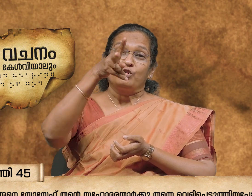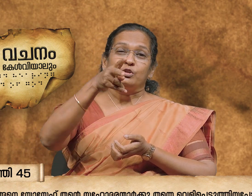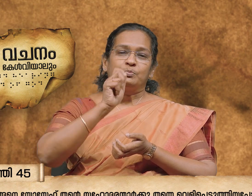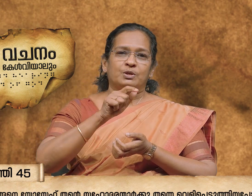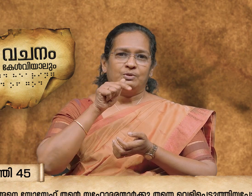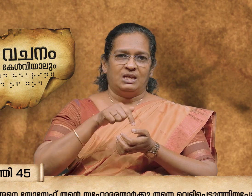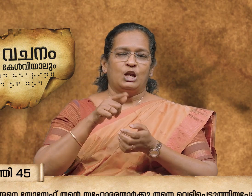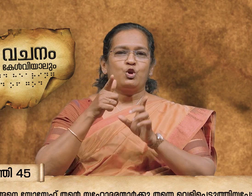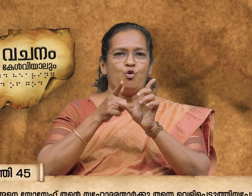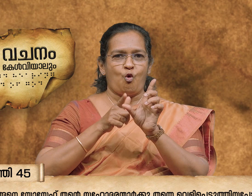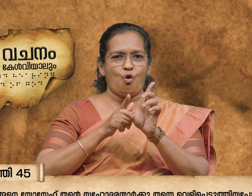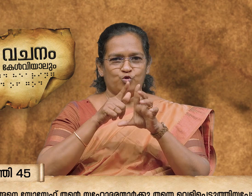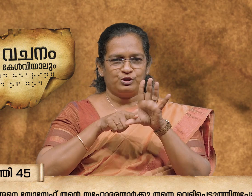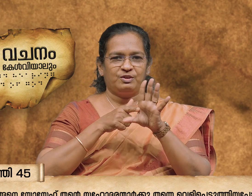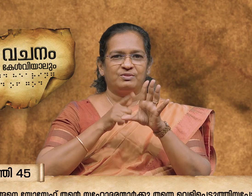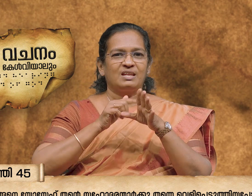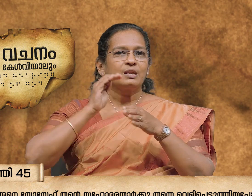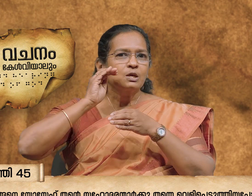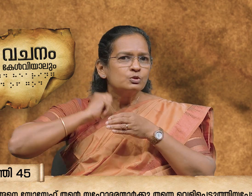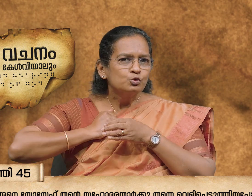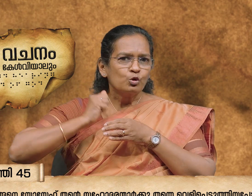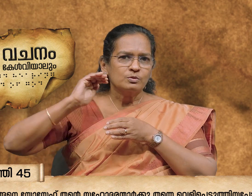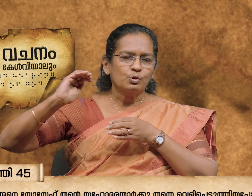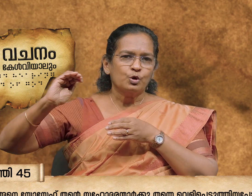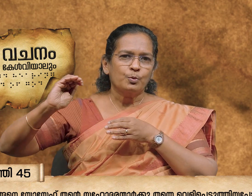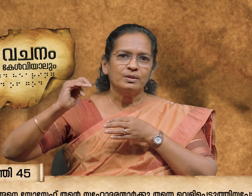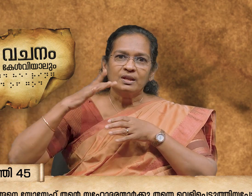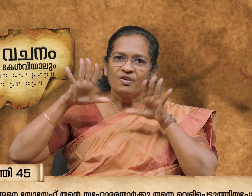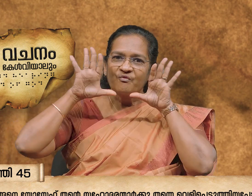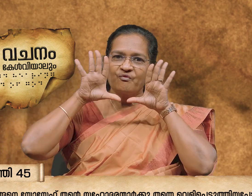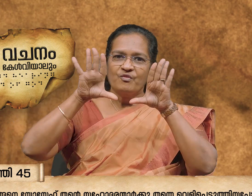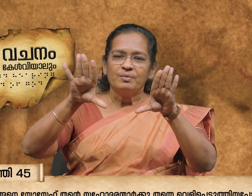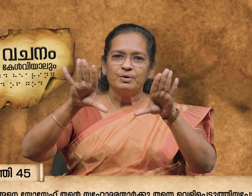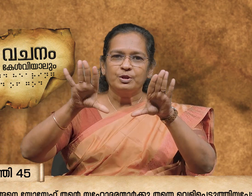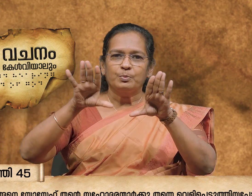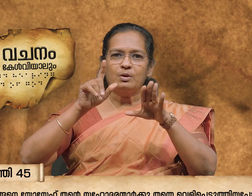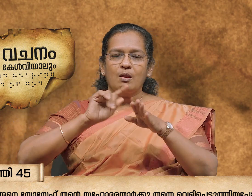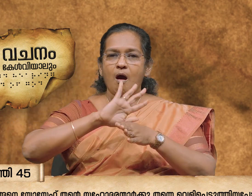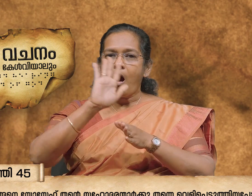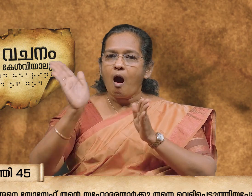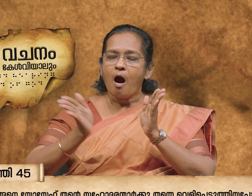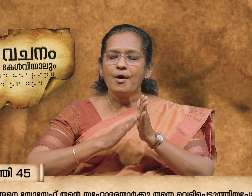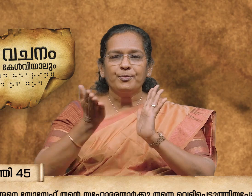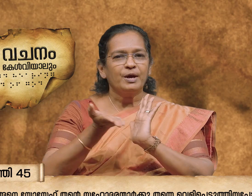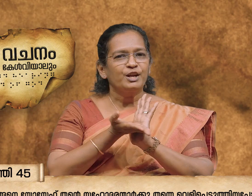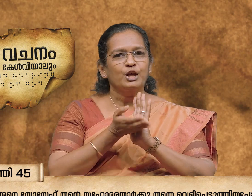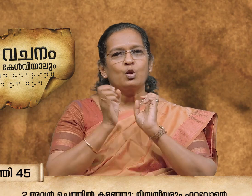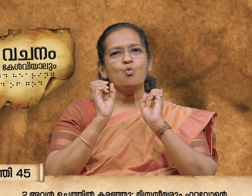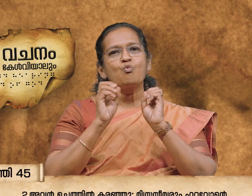യോസഫ് തൻ്റെ സഹോദരന്മാർക്ക് തന്നെ വെളിപ്പെടുത്തിയപ്പോൾ ആരും അടുക്കൽ ഉണ്ടായിരുന്നില്ല. അവൻ